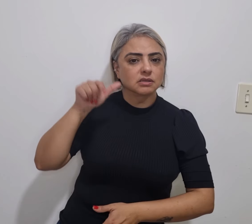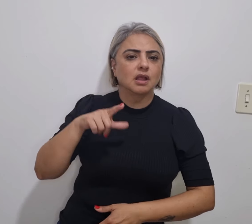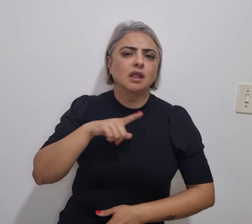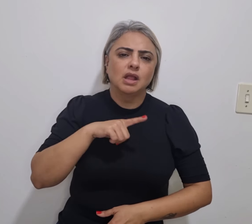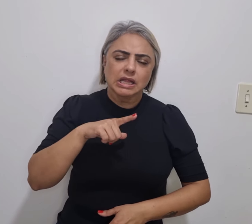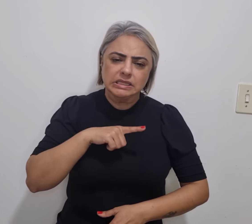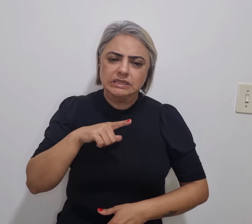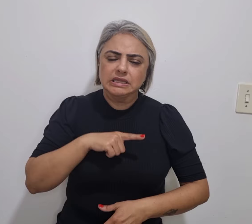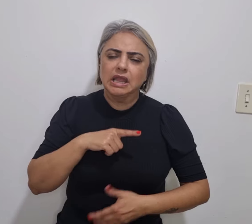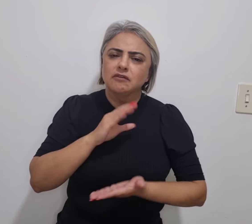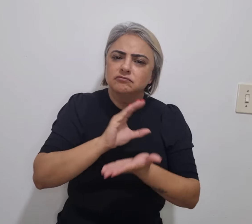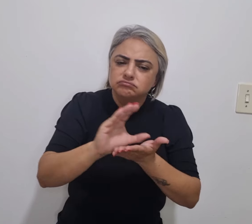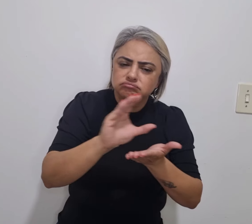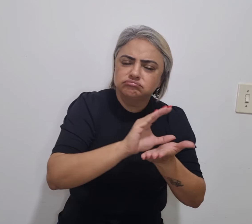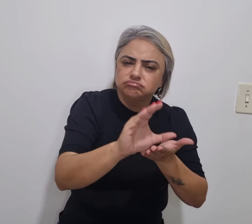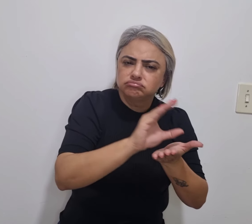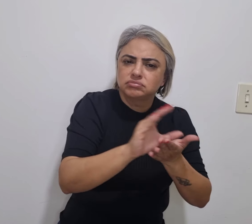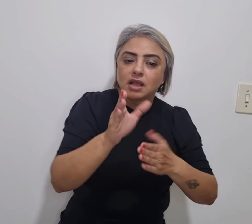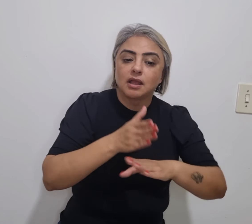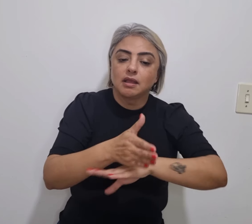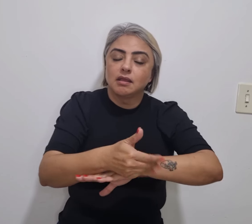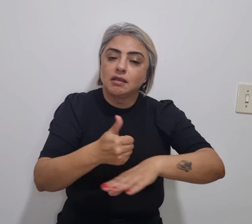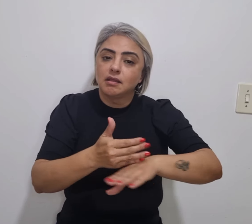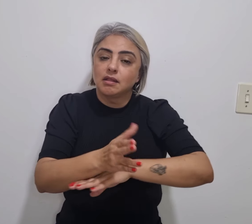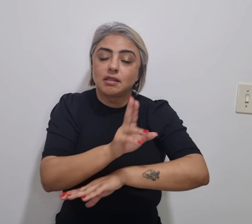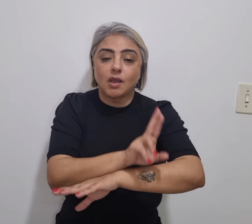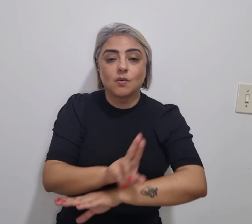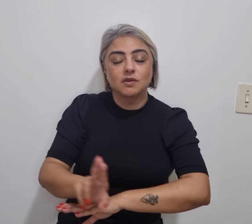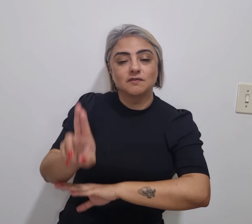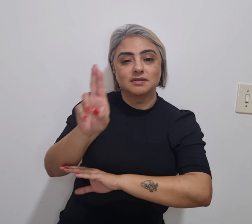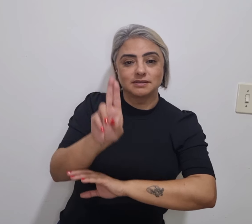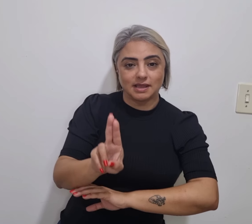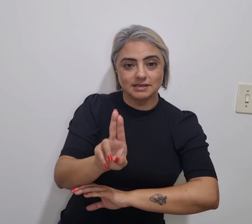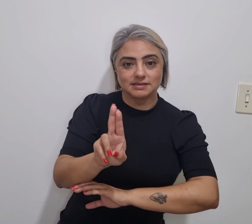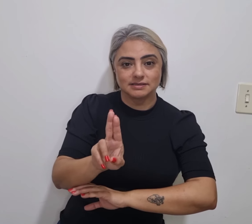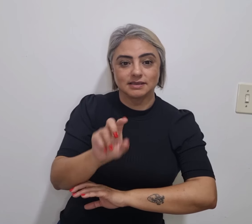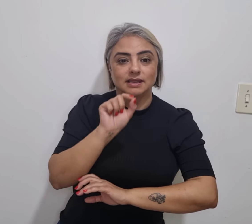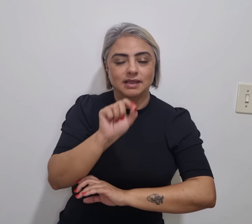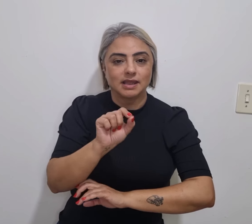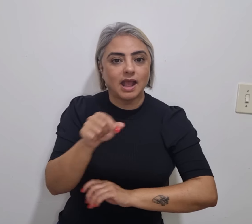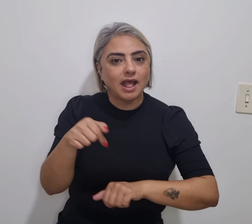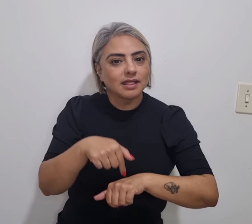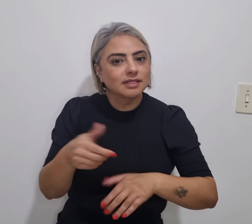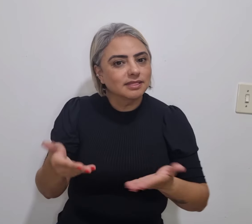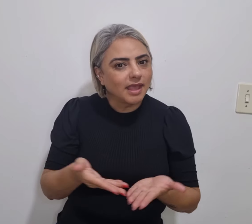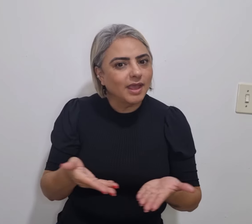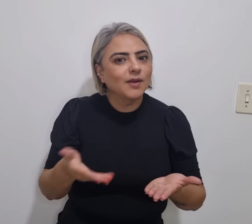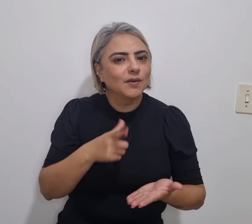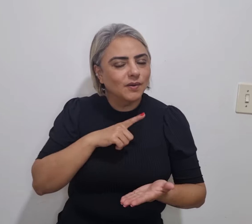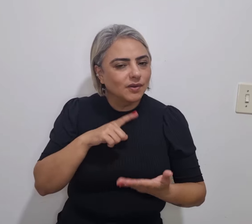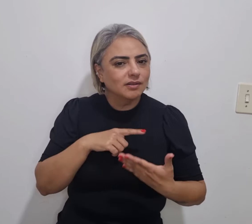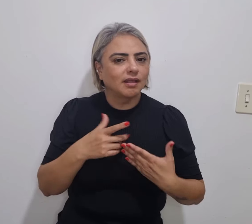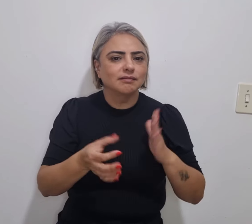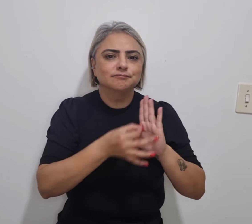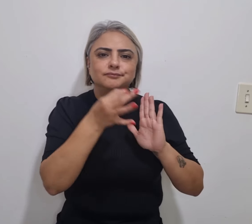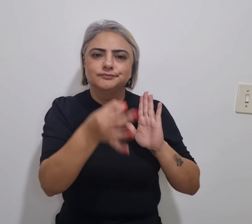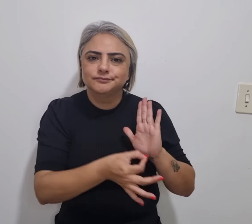muitos investimentos no acesso à universidade. Isso, até hoje, tem gerado críticas.